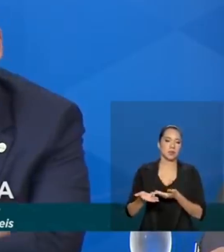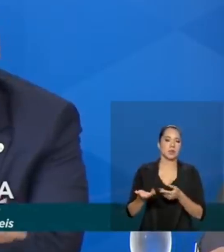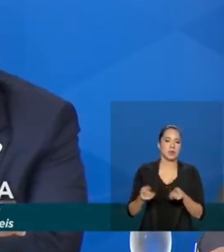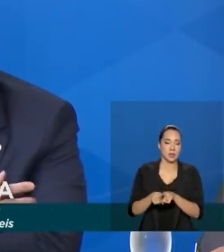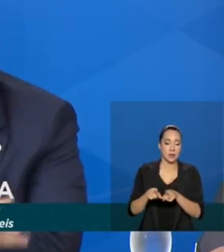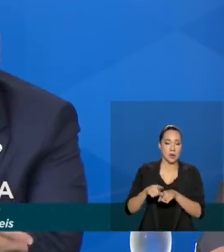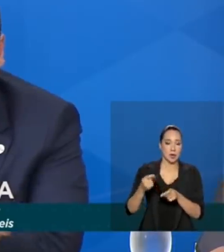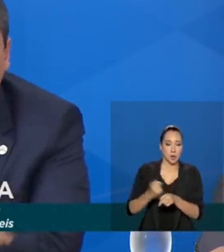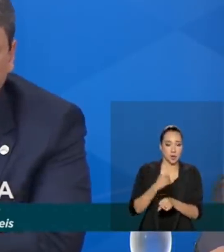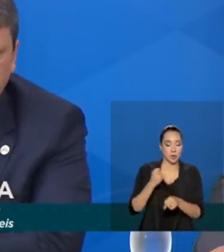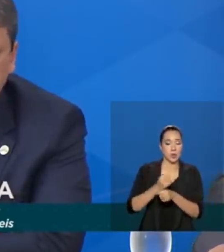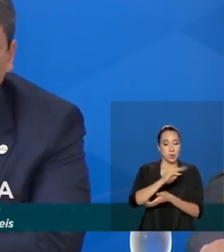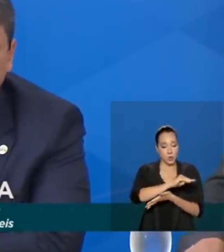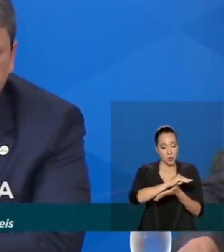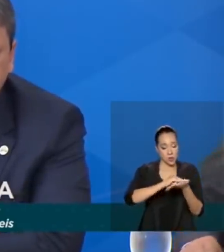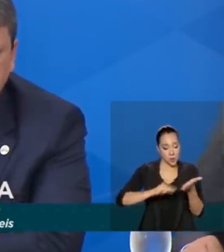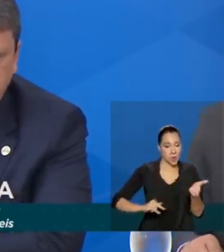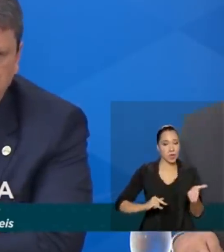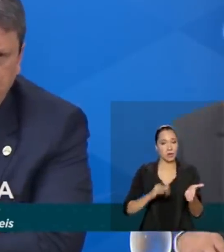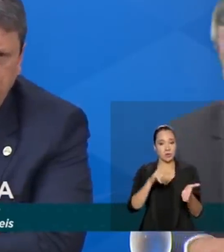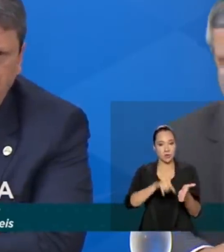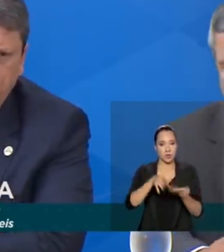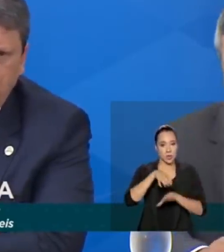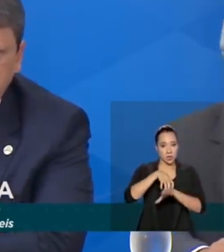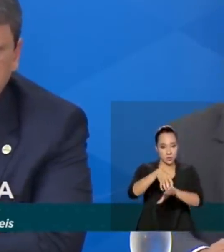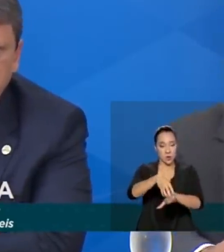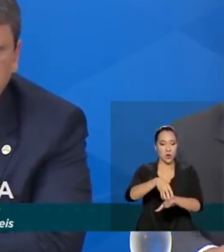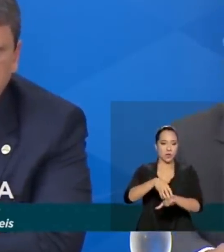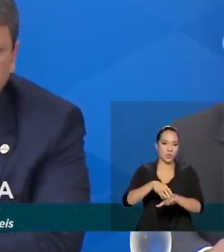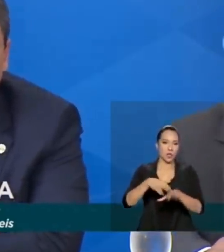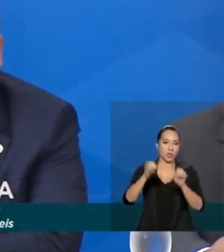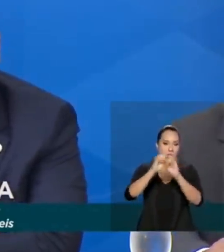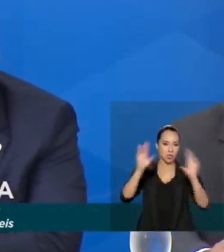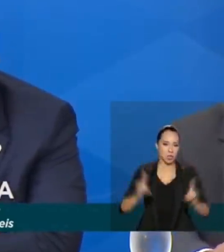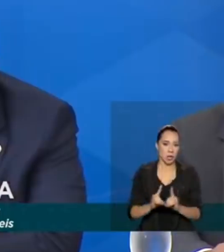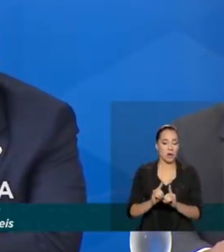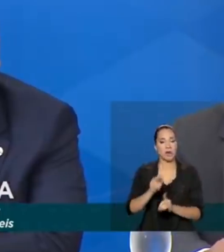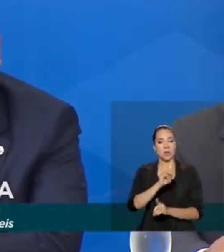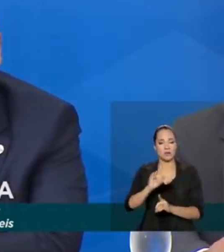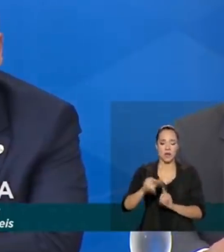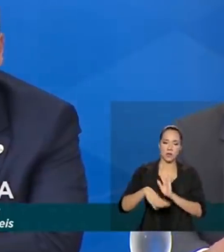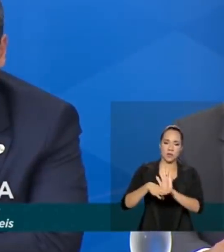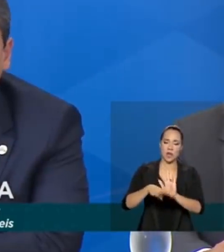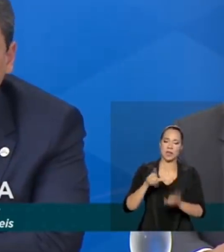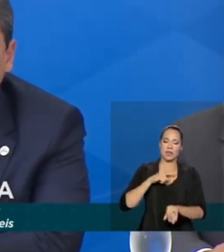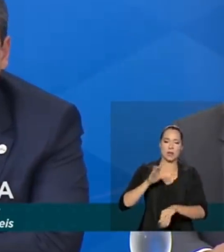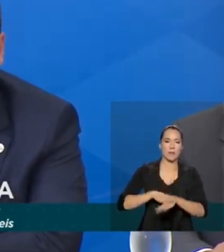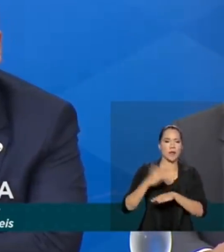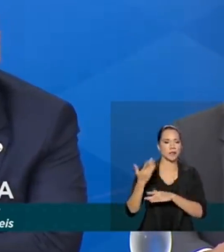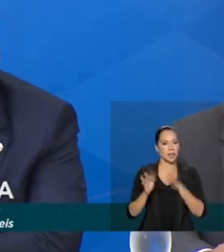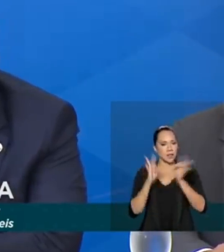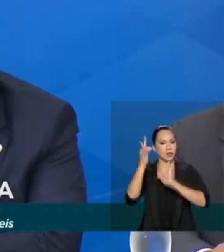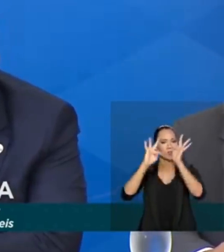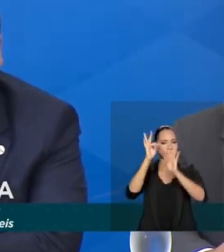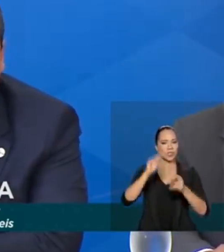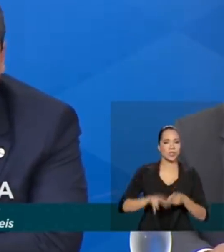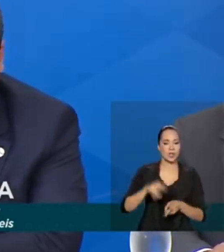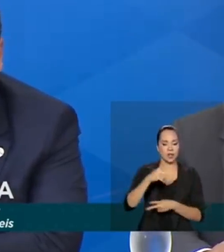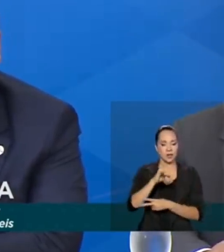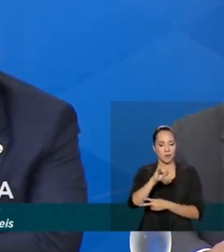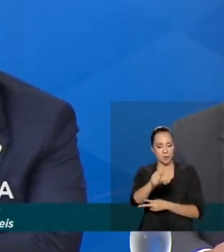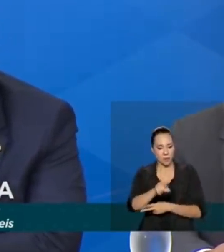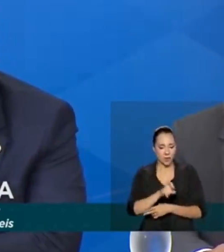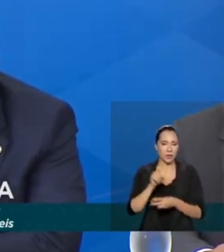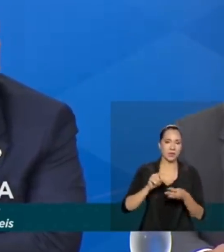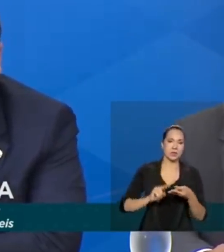do documento de transporte eletrônico, que vai ser uma medida que vai trazer a tecnologia, o PIX, a bancarização,